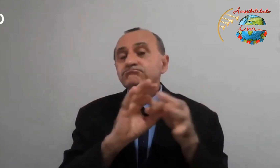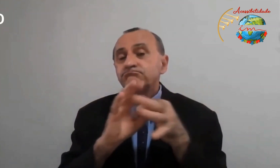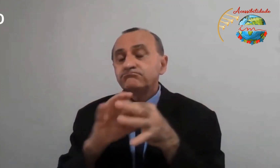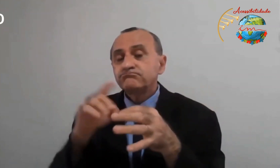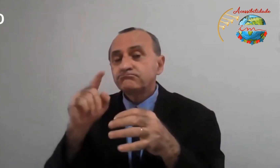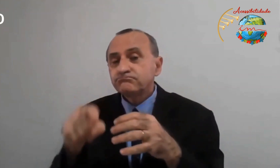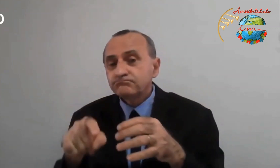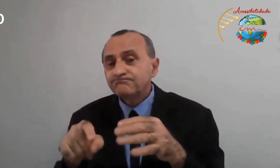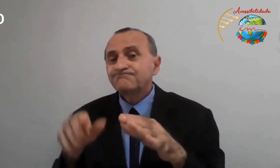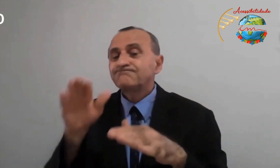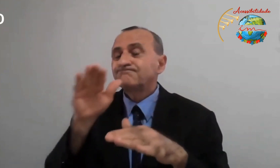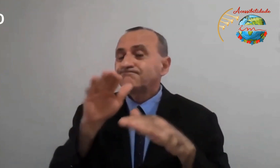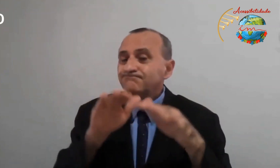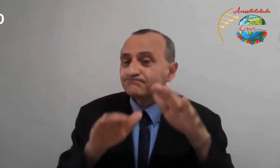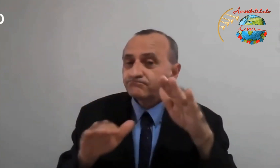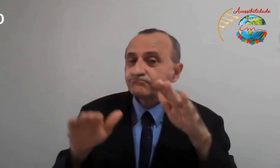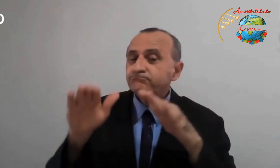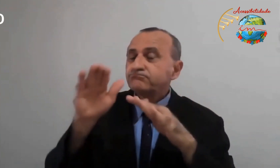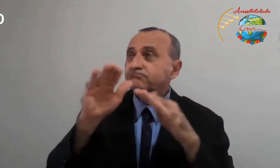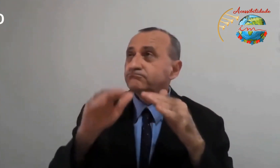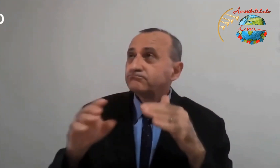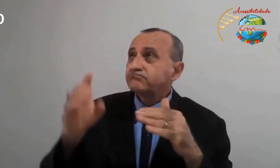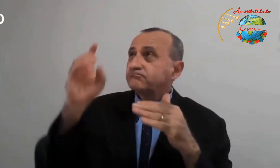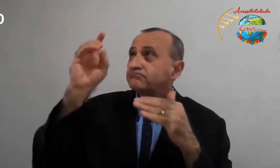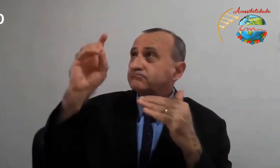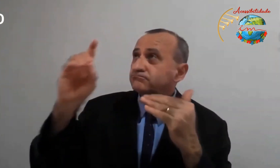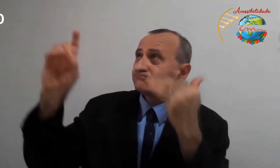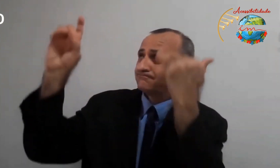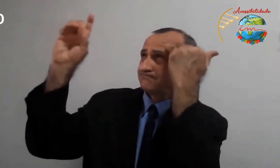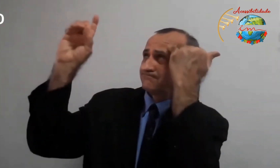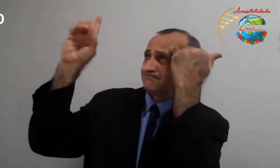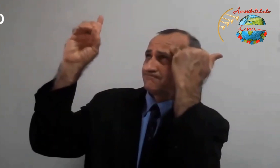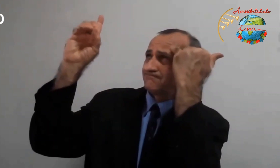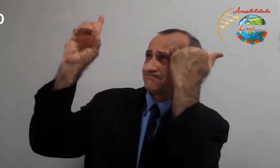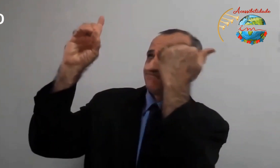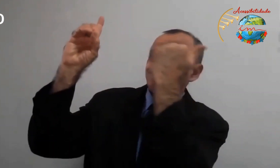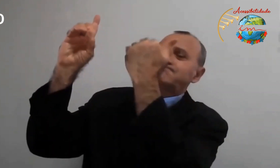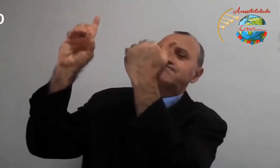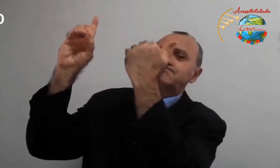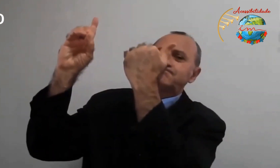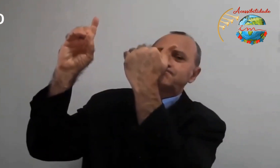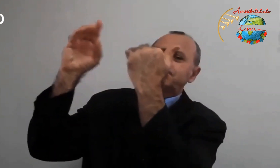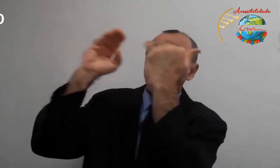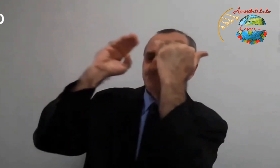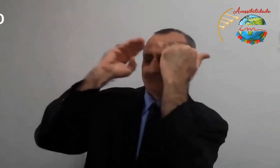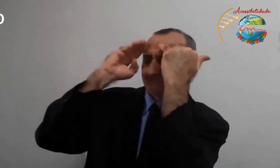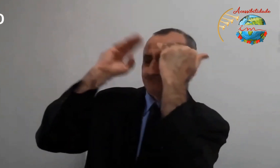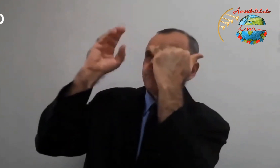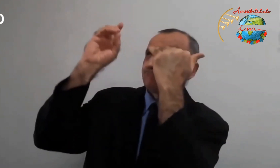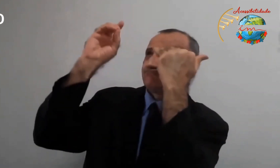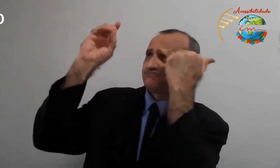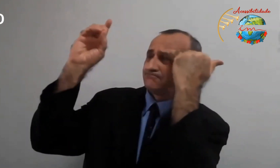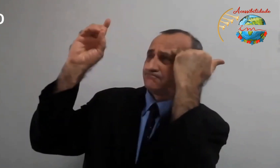E aqui no contexto bíblico também é esse, com esse cuidado, com esse respeito e